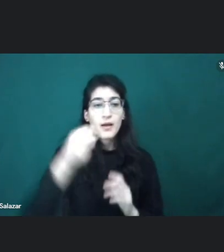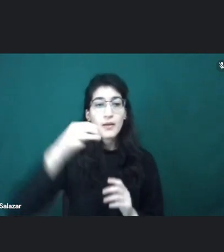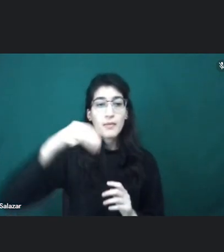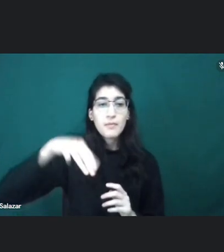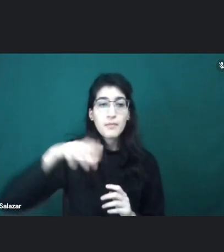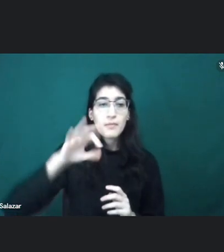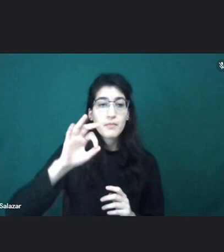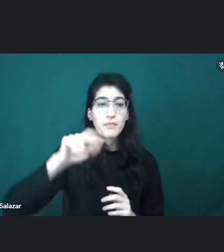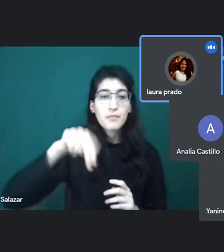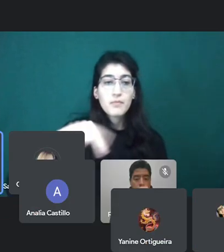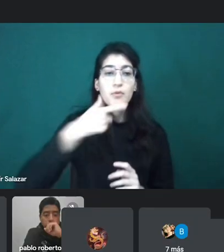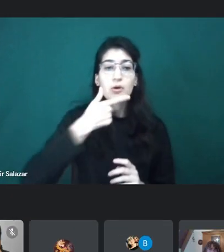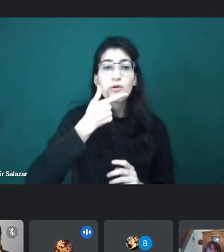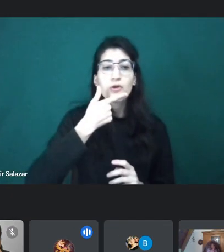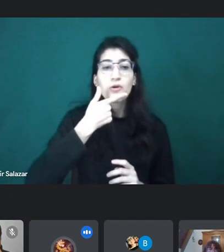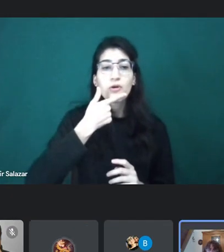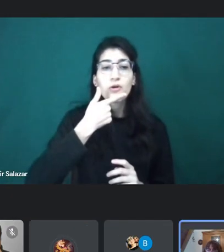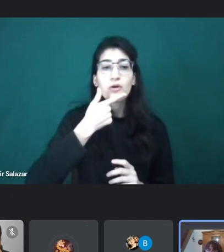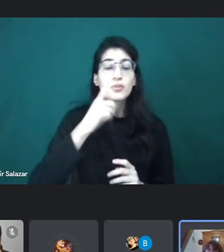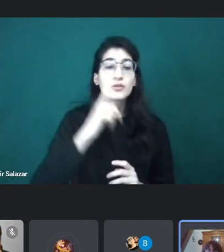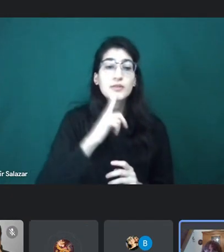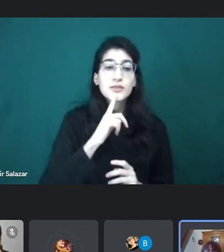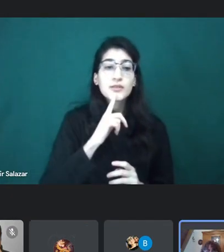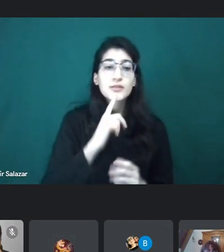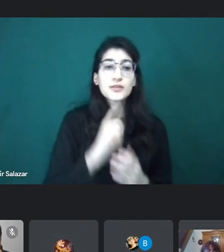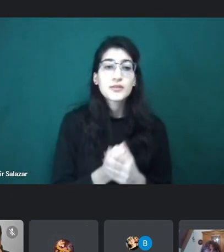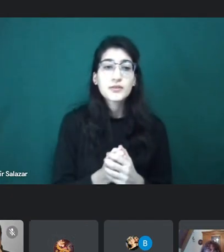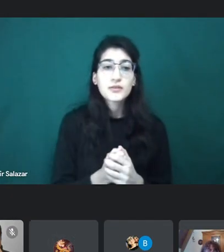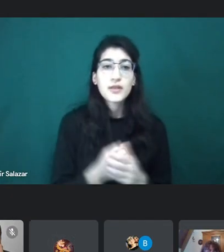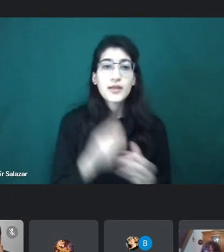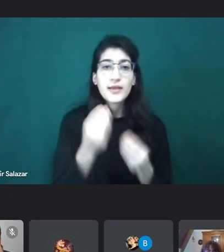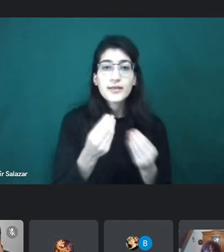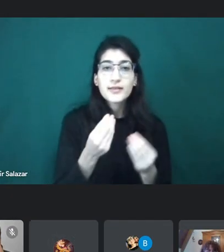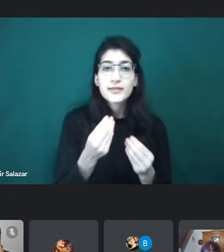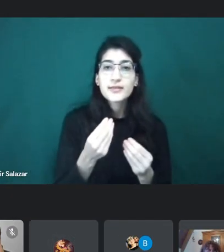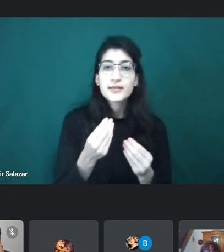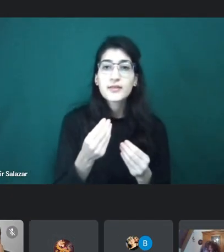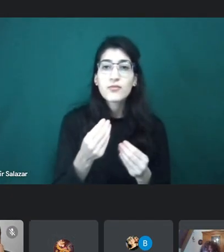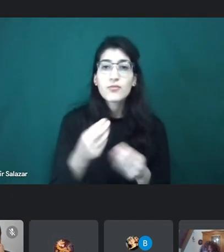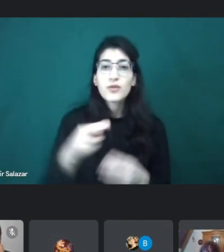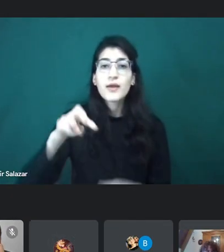Una preposición. Bien, es parecida a among, ¿sí?